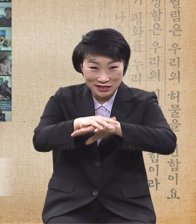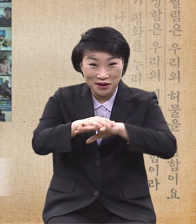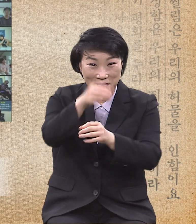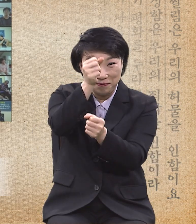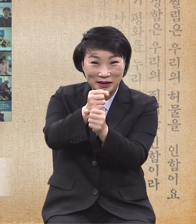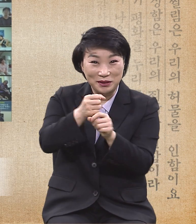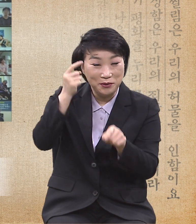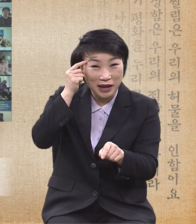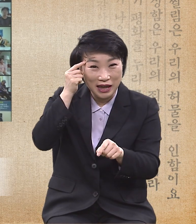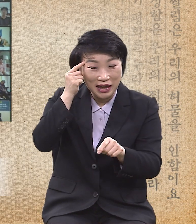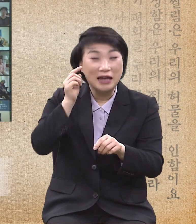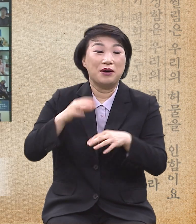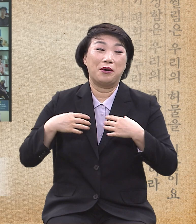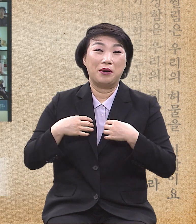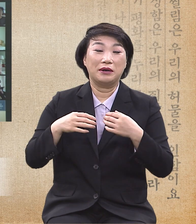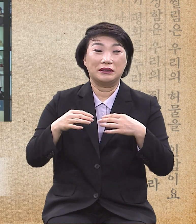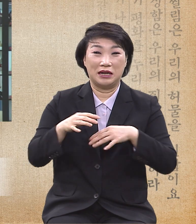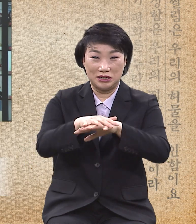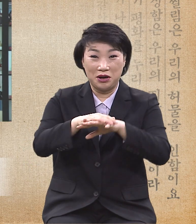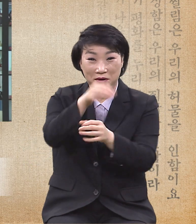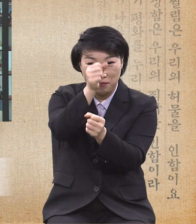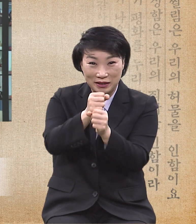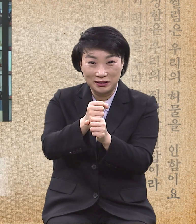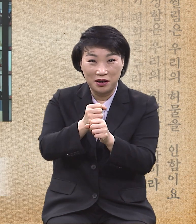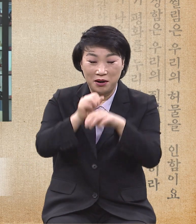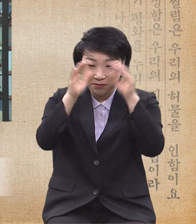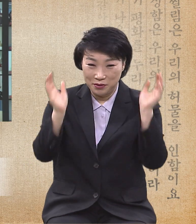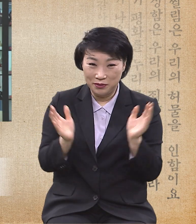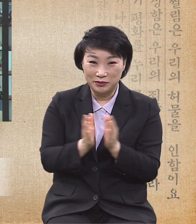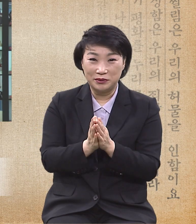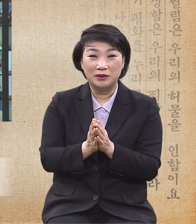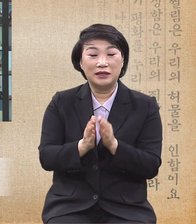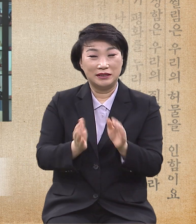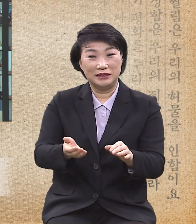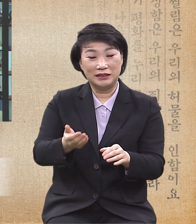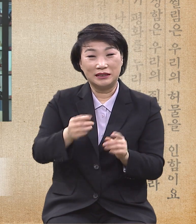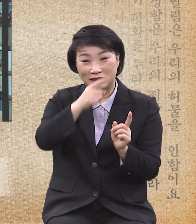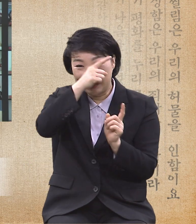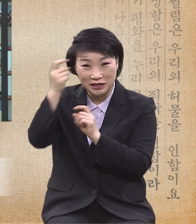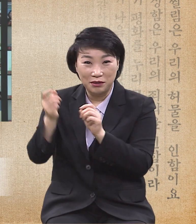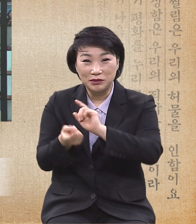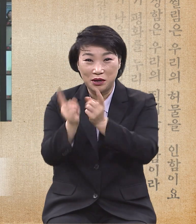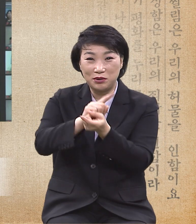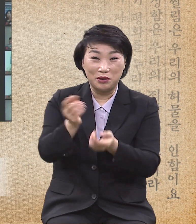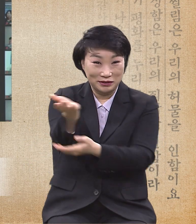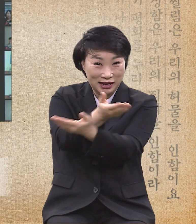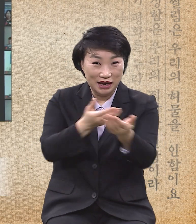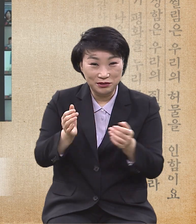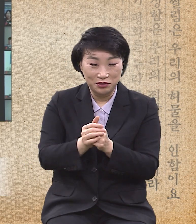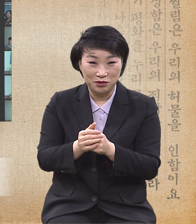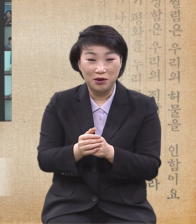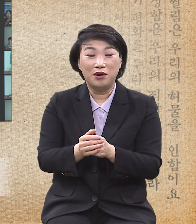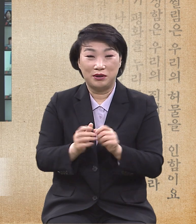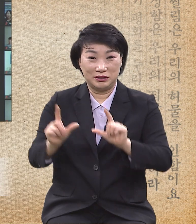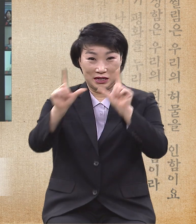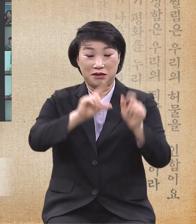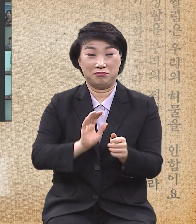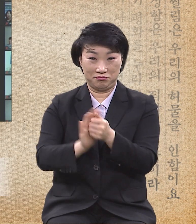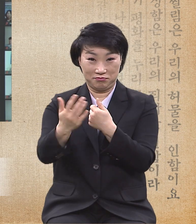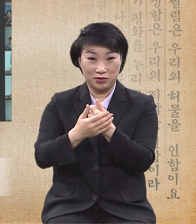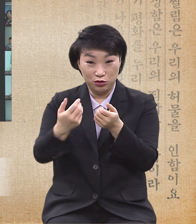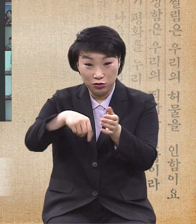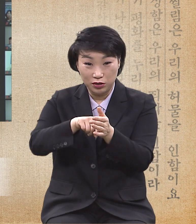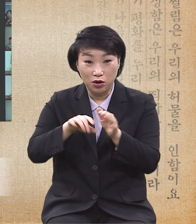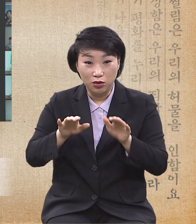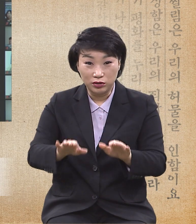옷감을 만들어서 모두 다 그때 기념으로 서로 주고 나누면서 부유하게 살기 위해서.